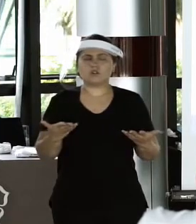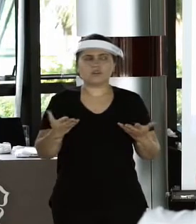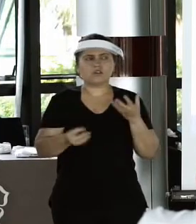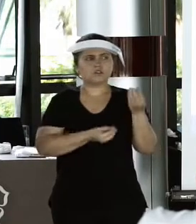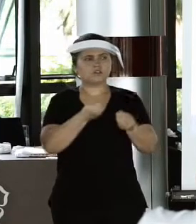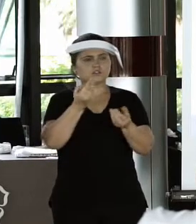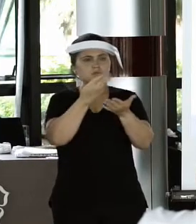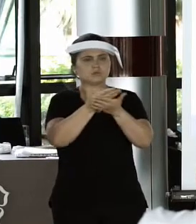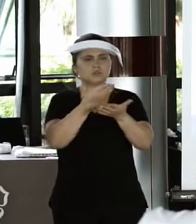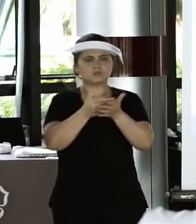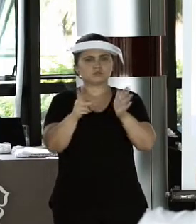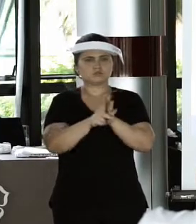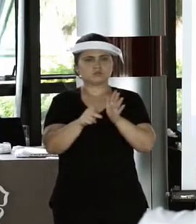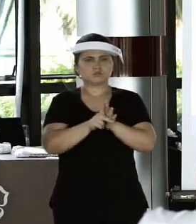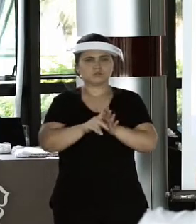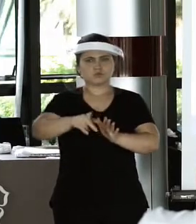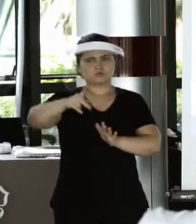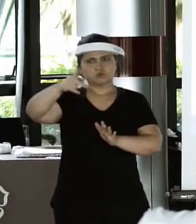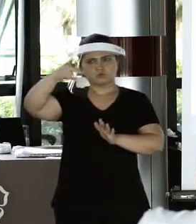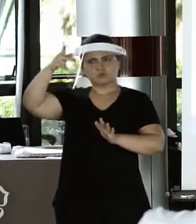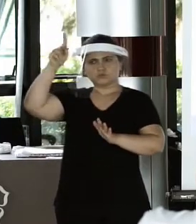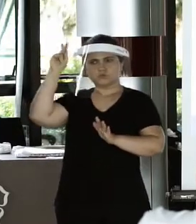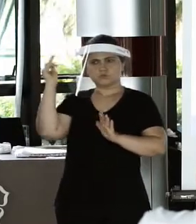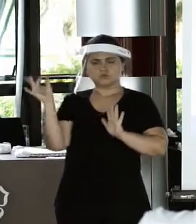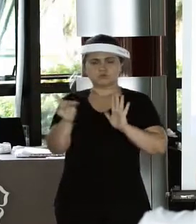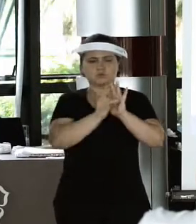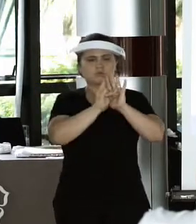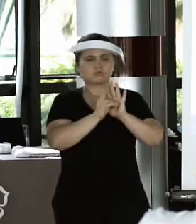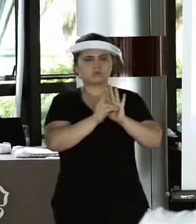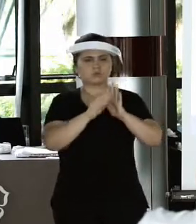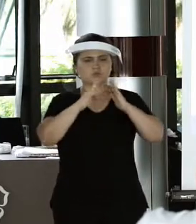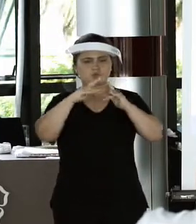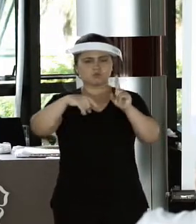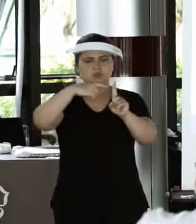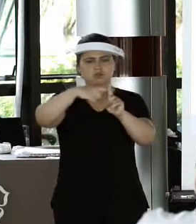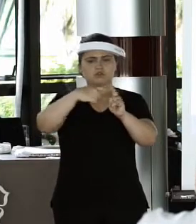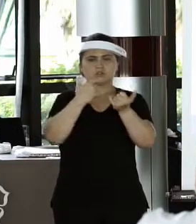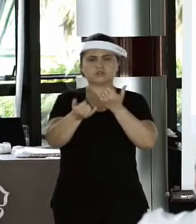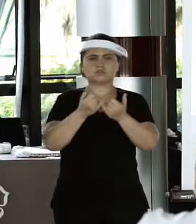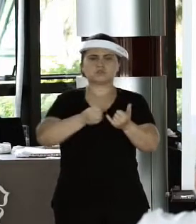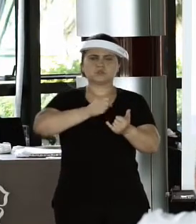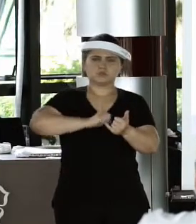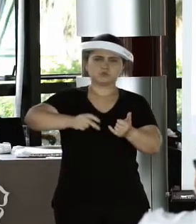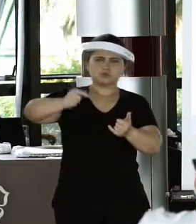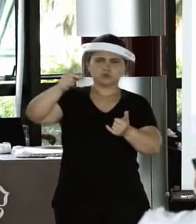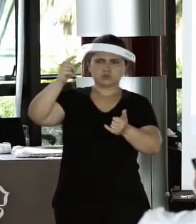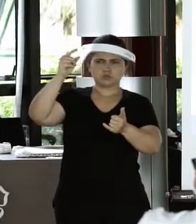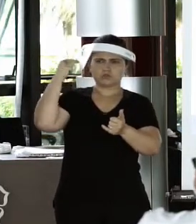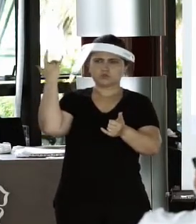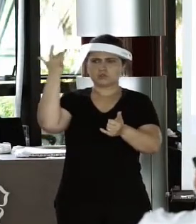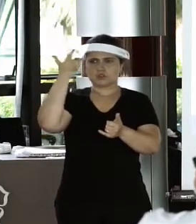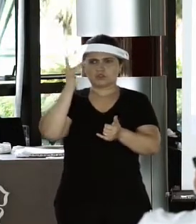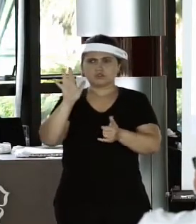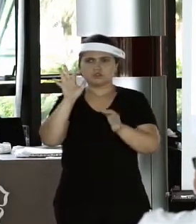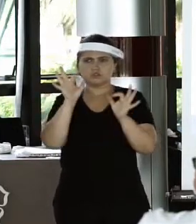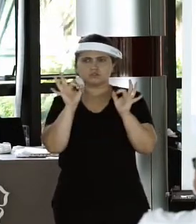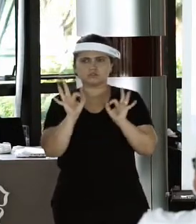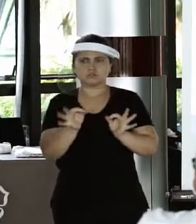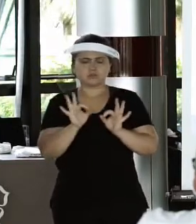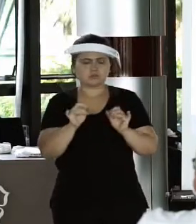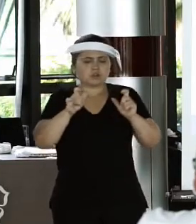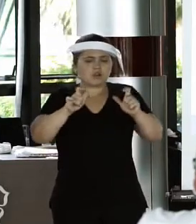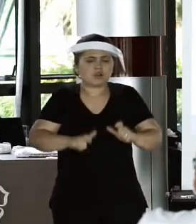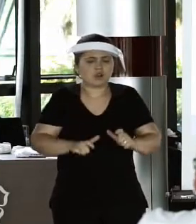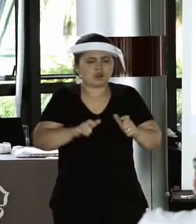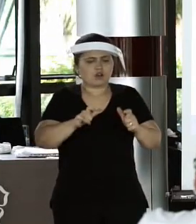para estudo de patrimônio histórico, né? Você pegar uma igreja antiga, por exemplo. A gente não sabe exatamente onde